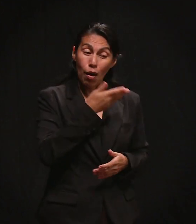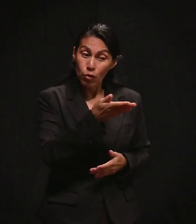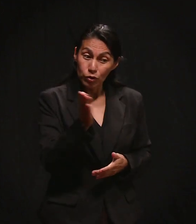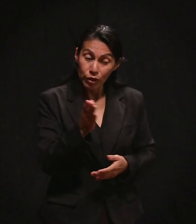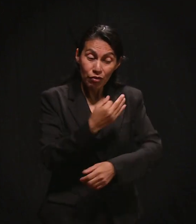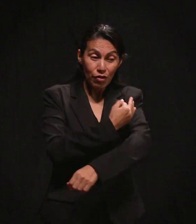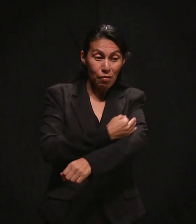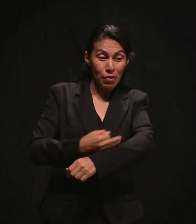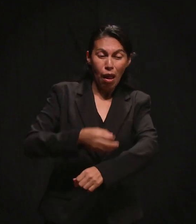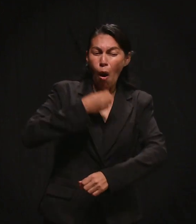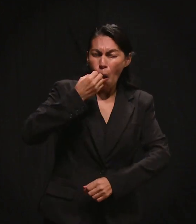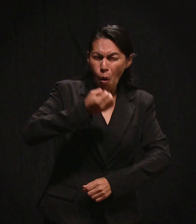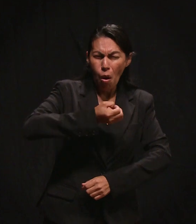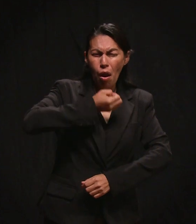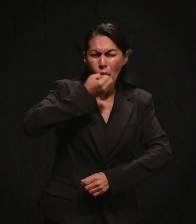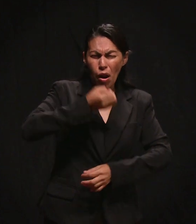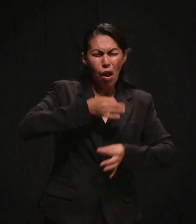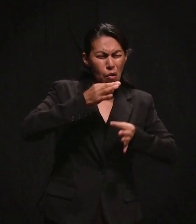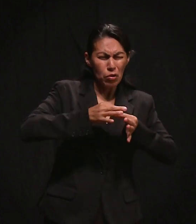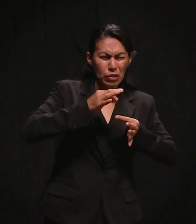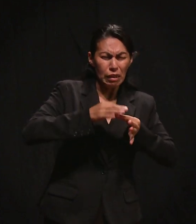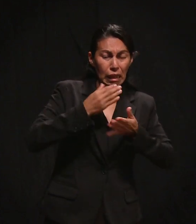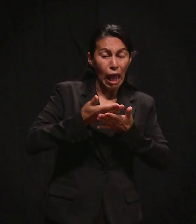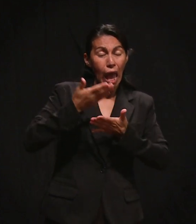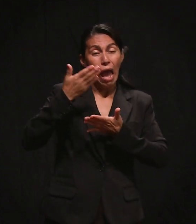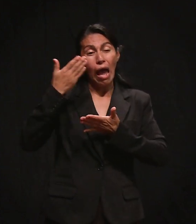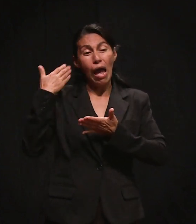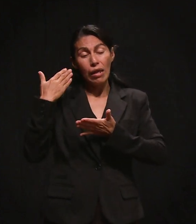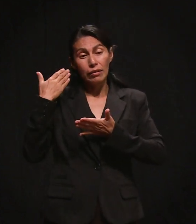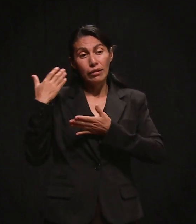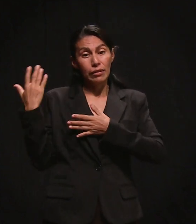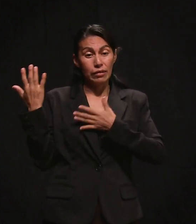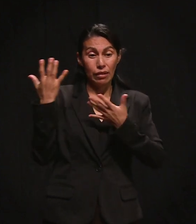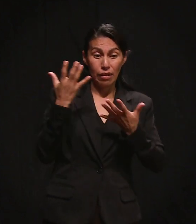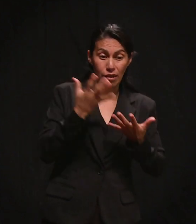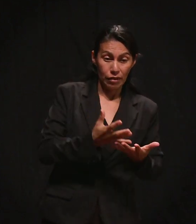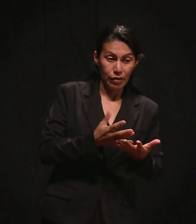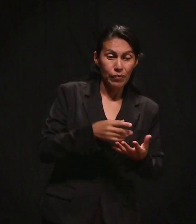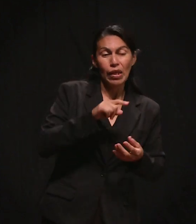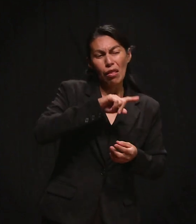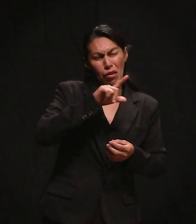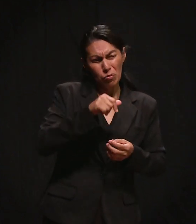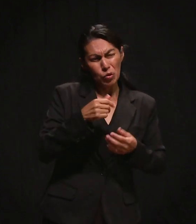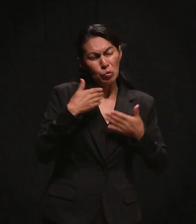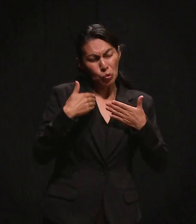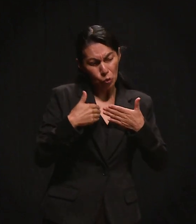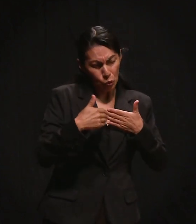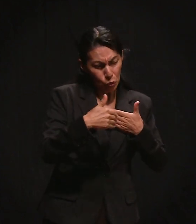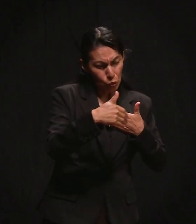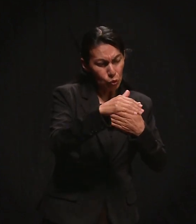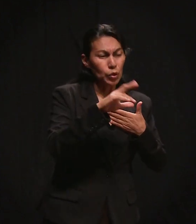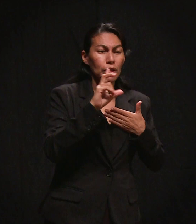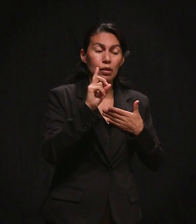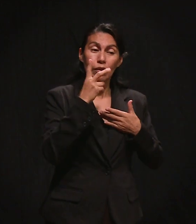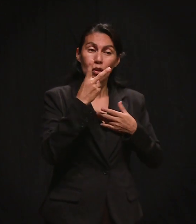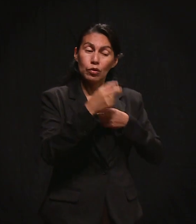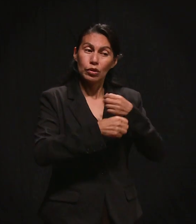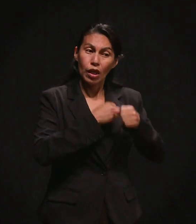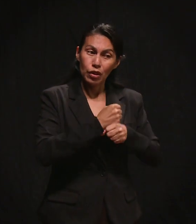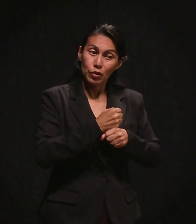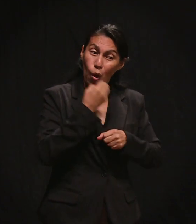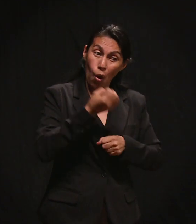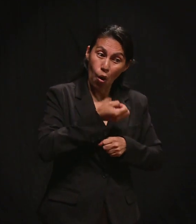oraciones antes de venir aquí y durante el periodo de esos 30 y tantos años que han pasado aquí, ¿no?